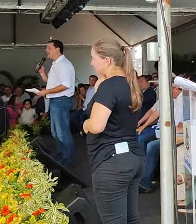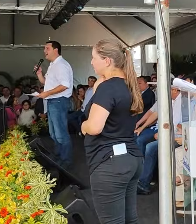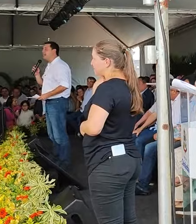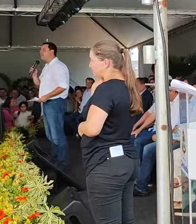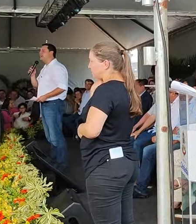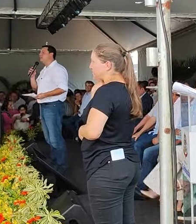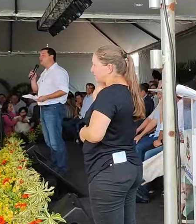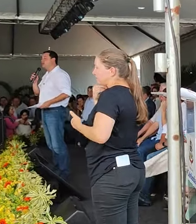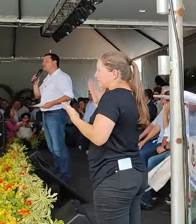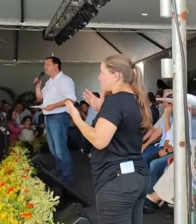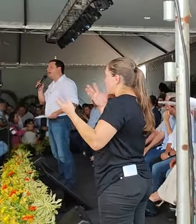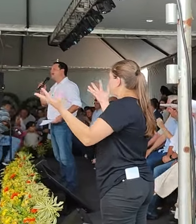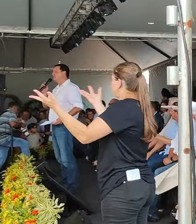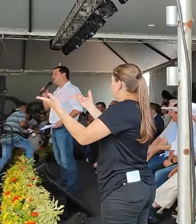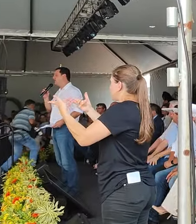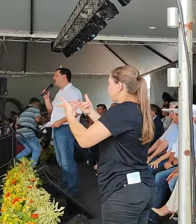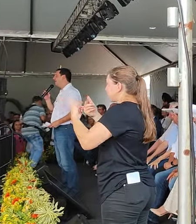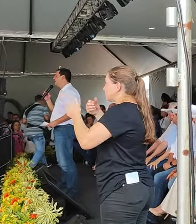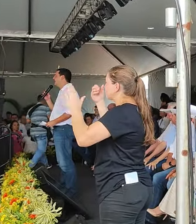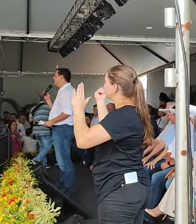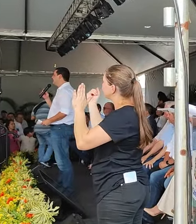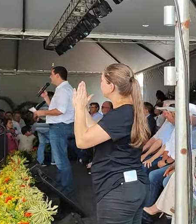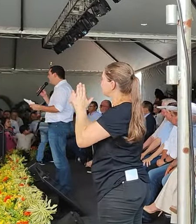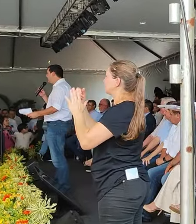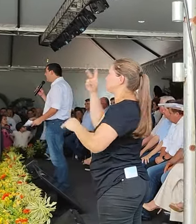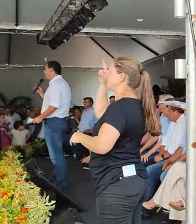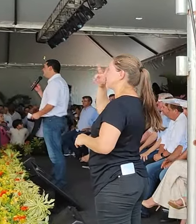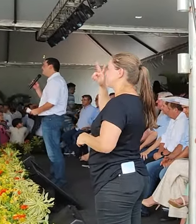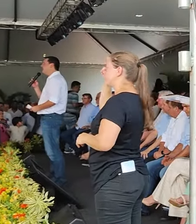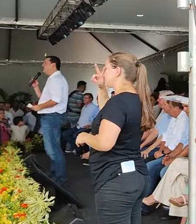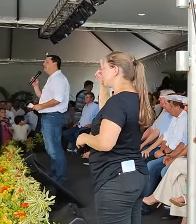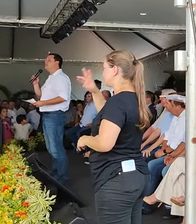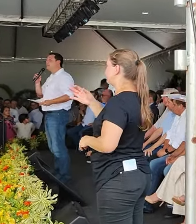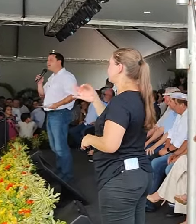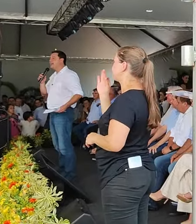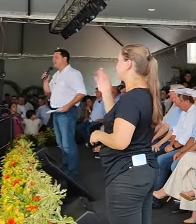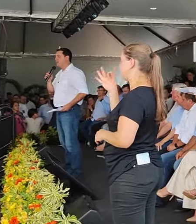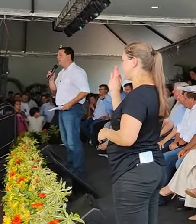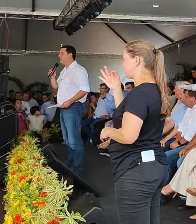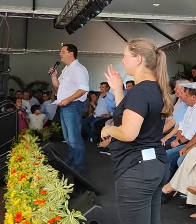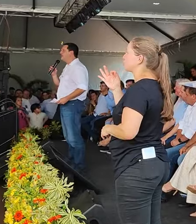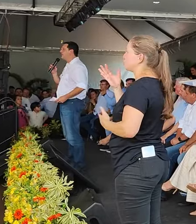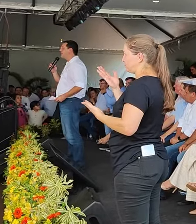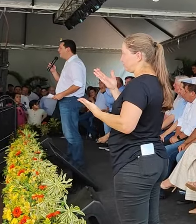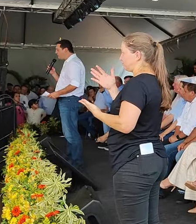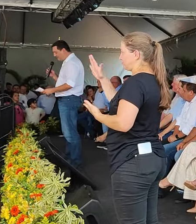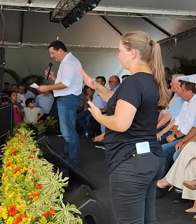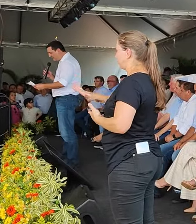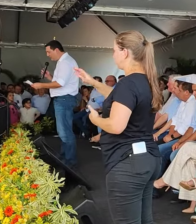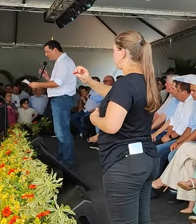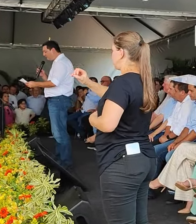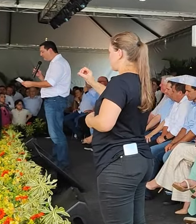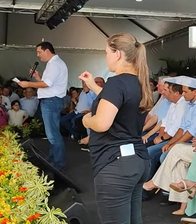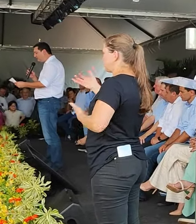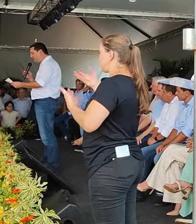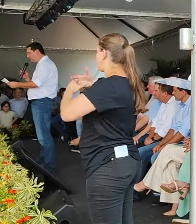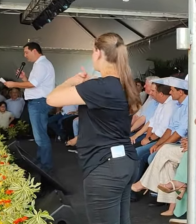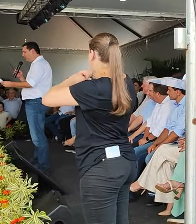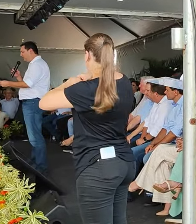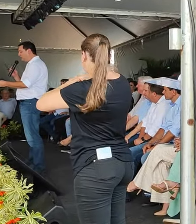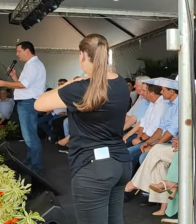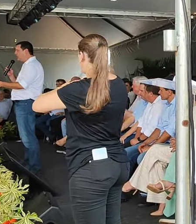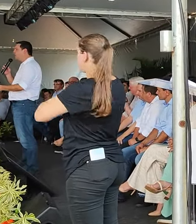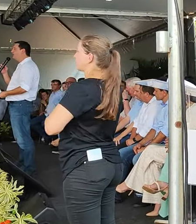nesse dia maravilhoso que marca a história de Cafelândia e também da região. Quero aqui cumprimentar o nosso